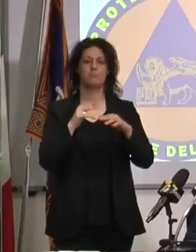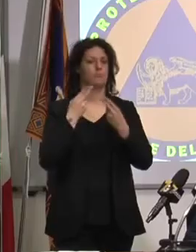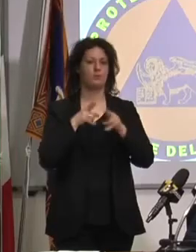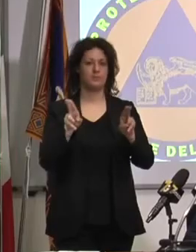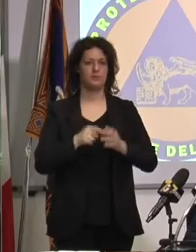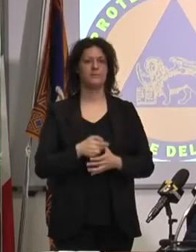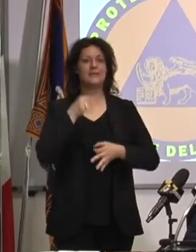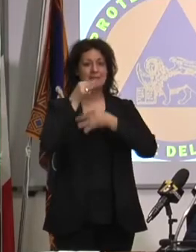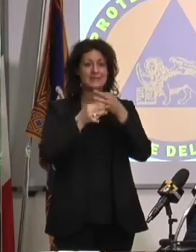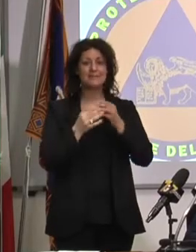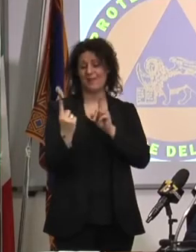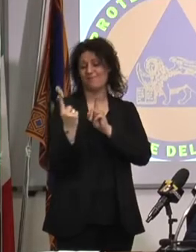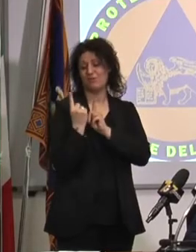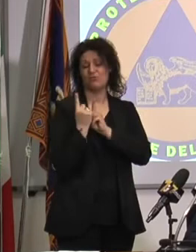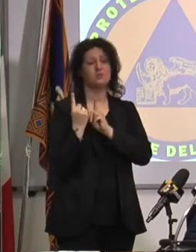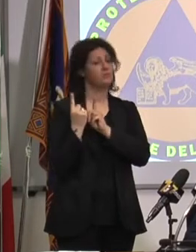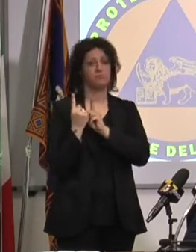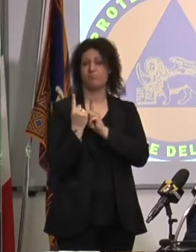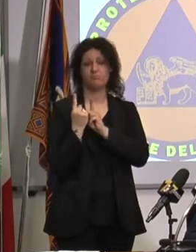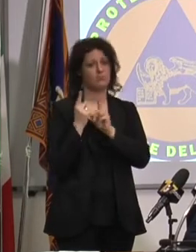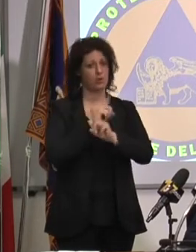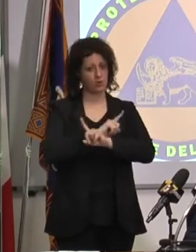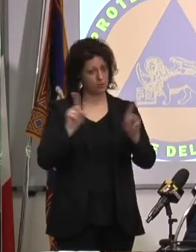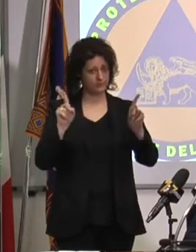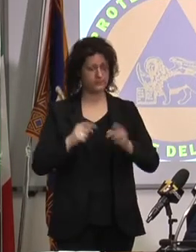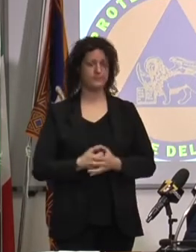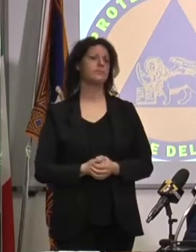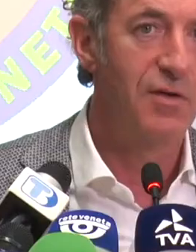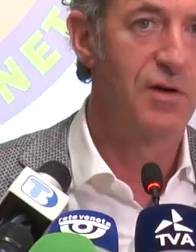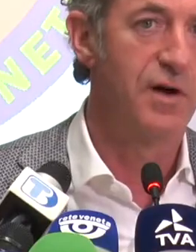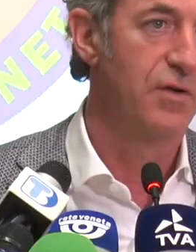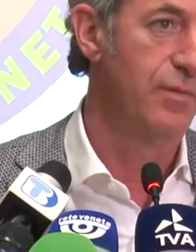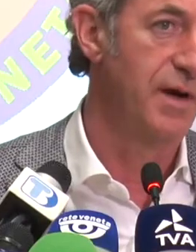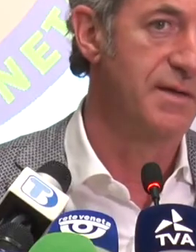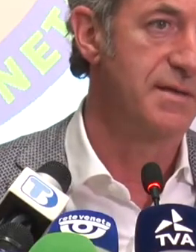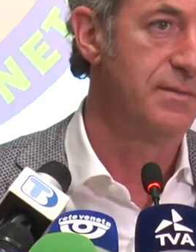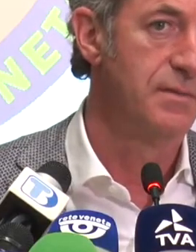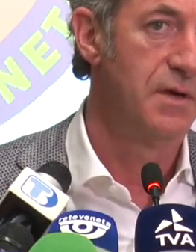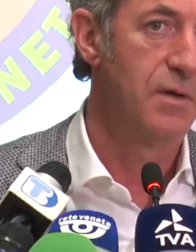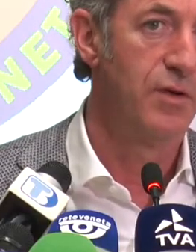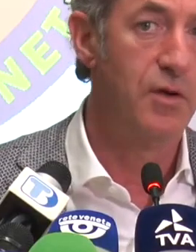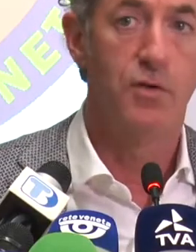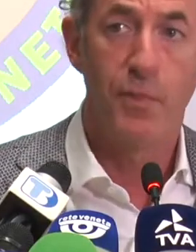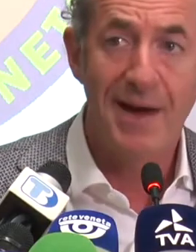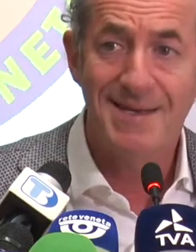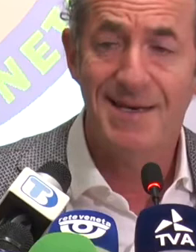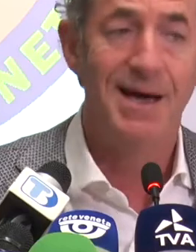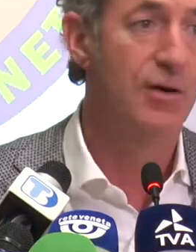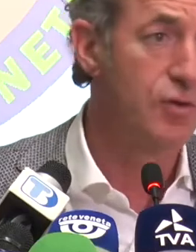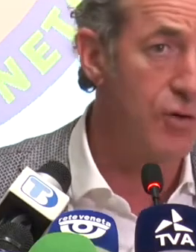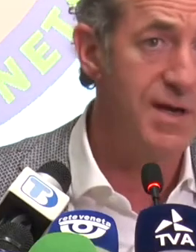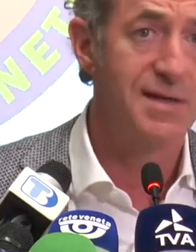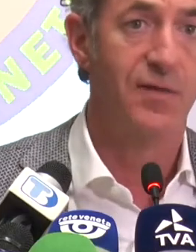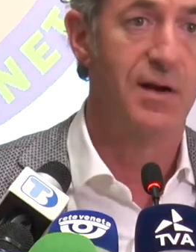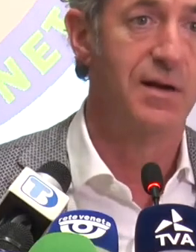importanti della squadra veneta impegnata nella lotta al virus si è inserito il presidente del Veneto Luca Zaia, che ha cercato di incollare i cocci, anche